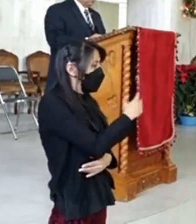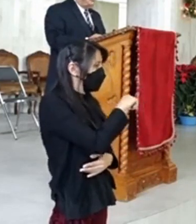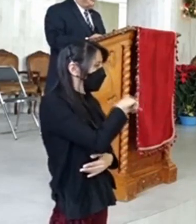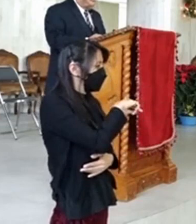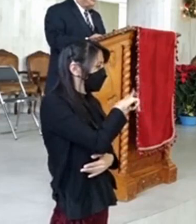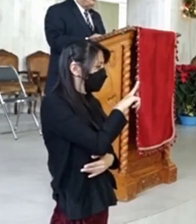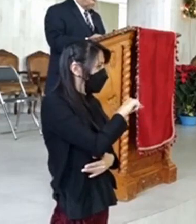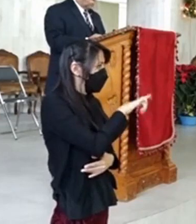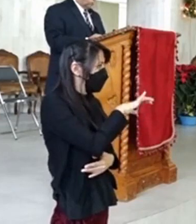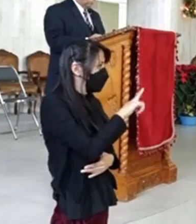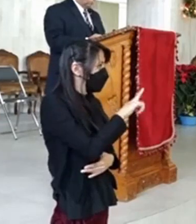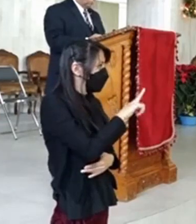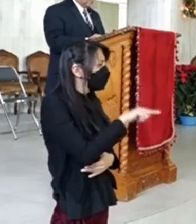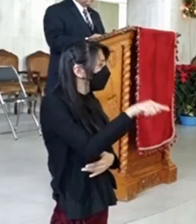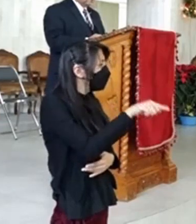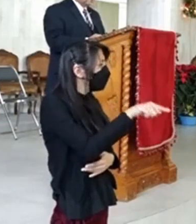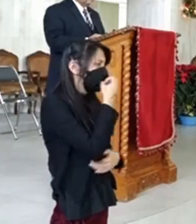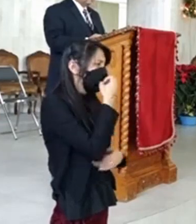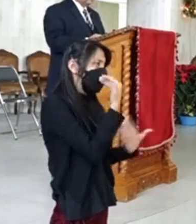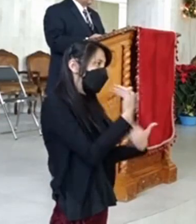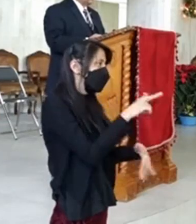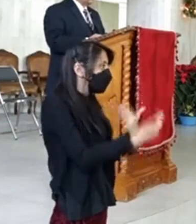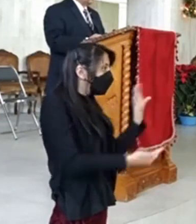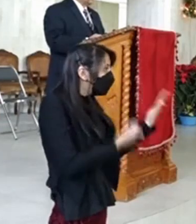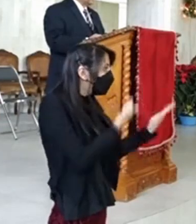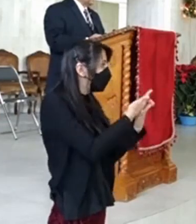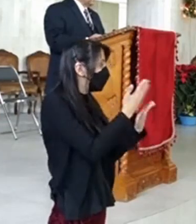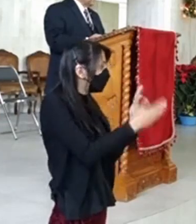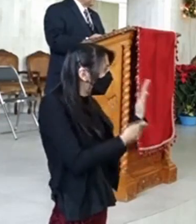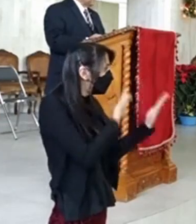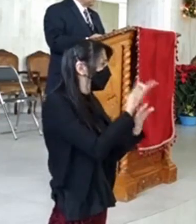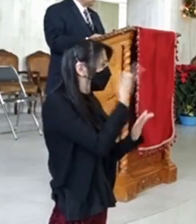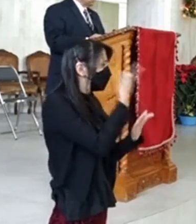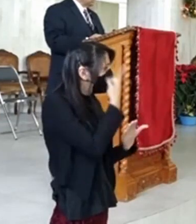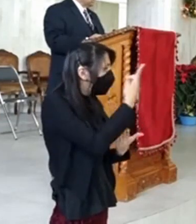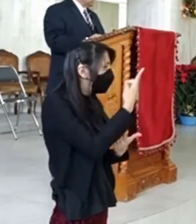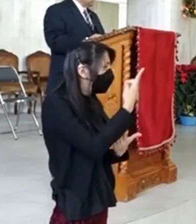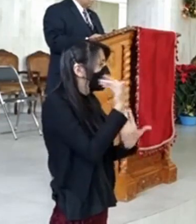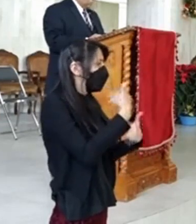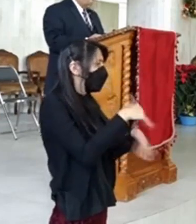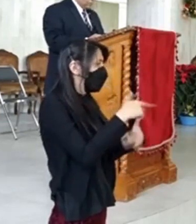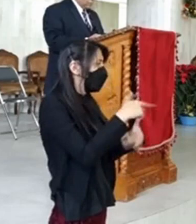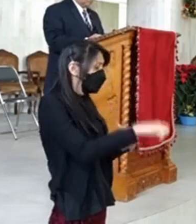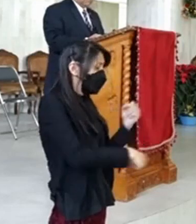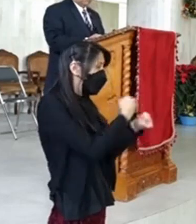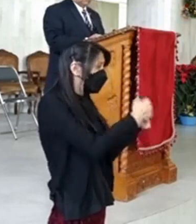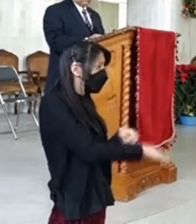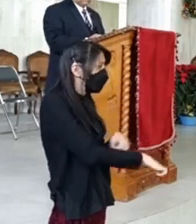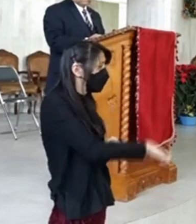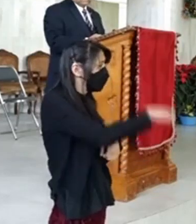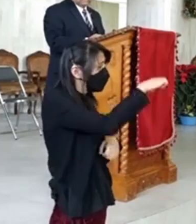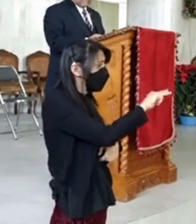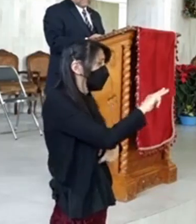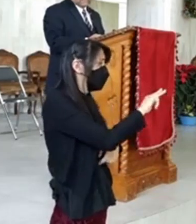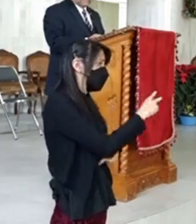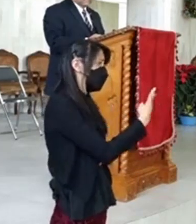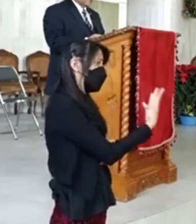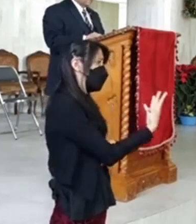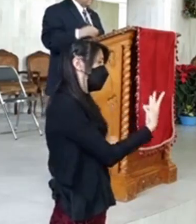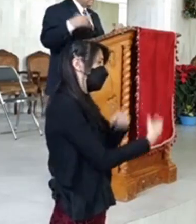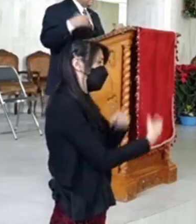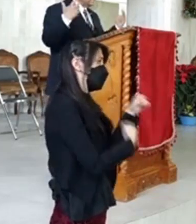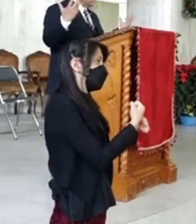con todo su corazón y que tiene la edad de 84 años en este momento.